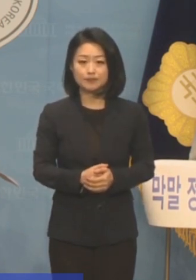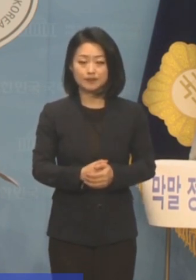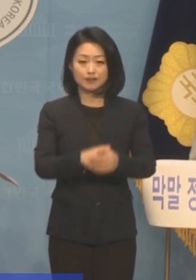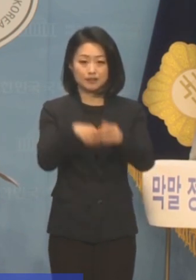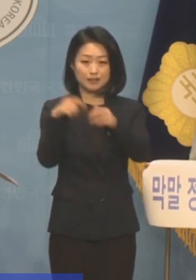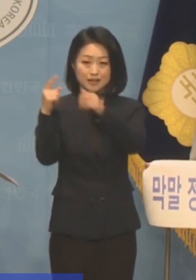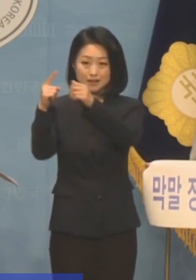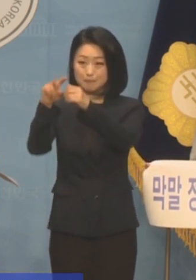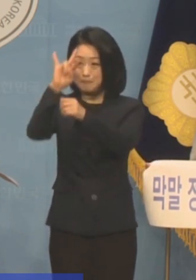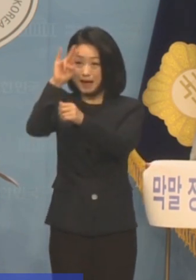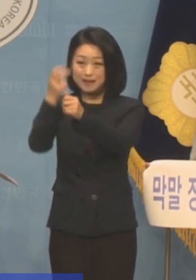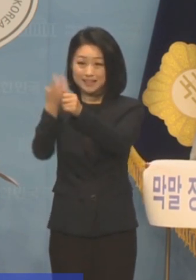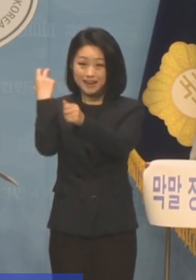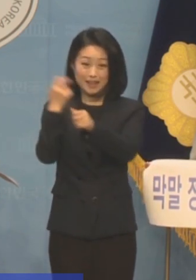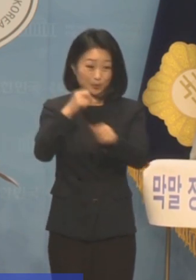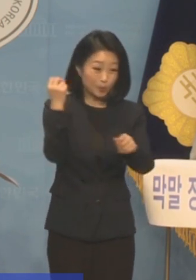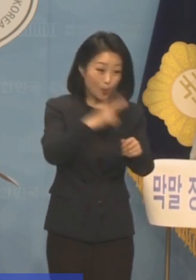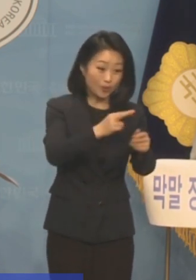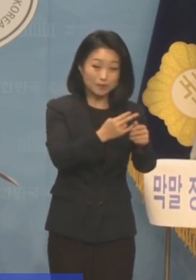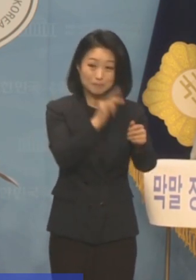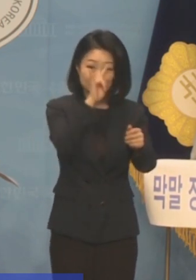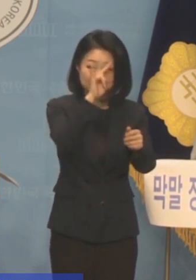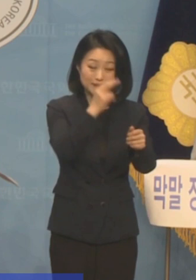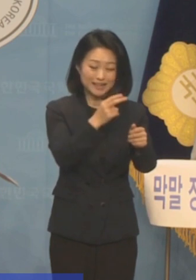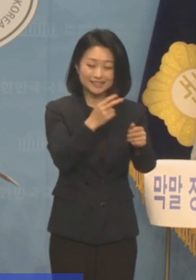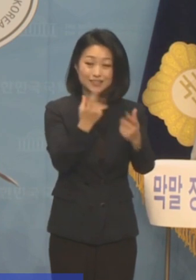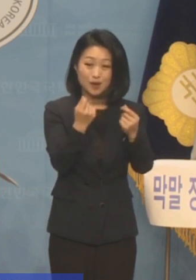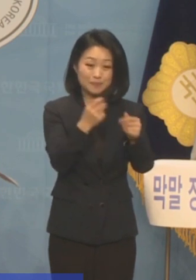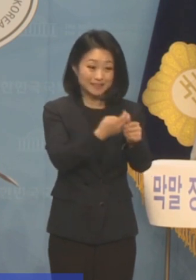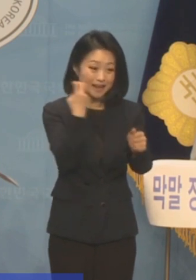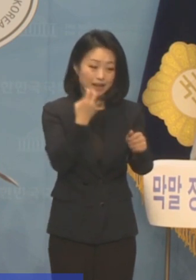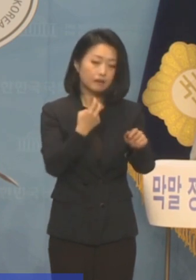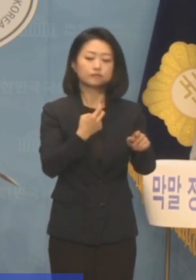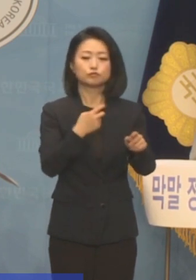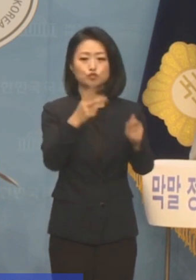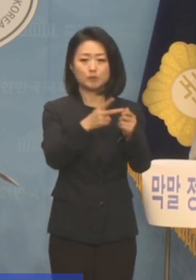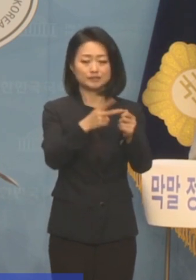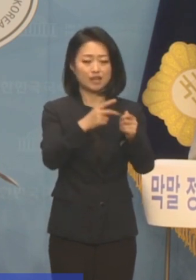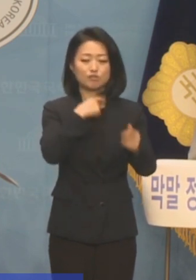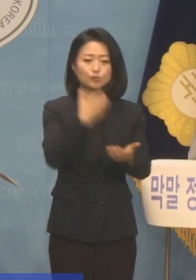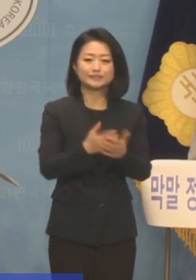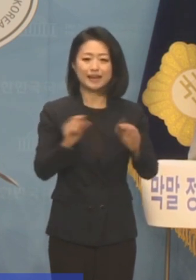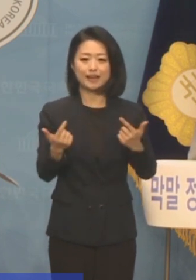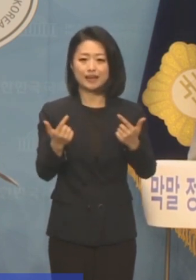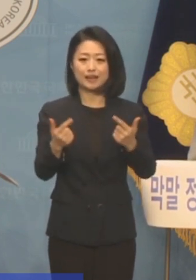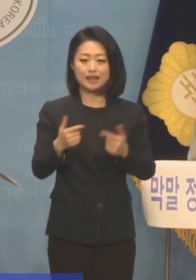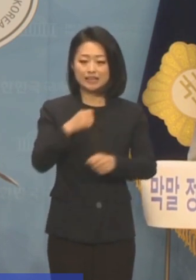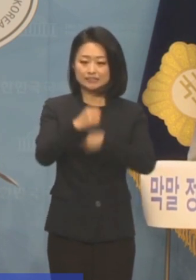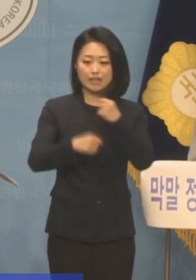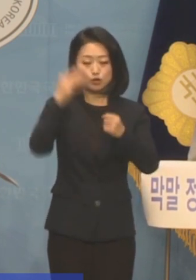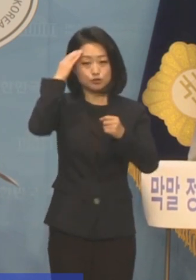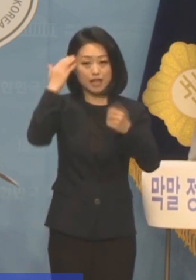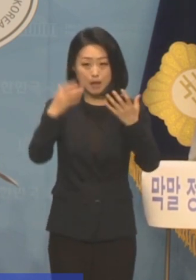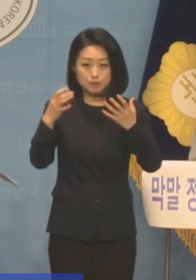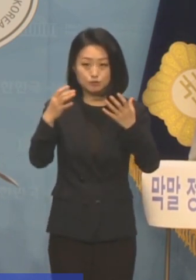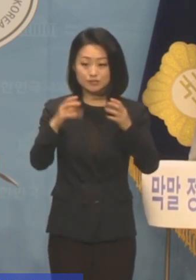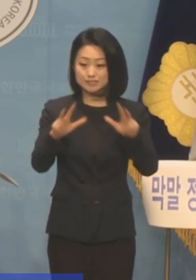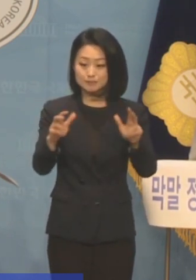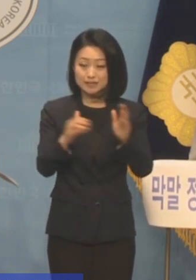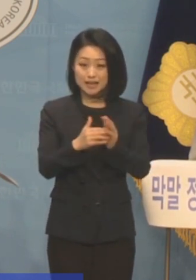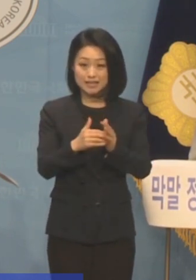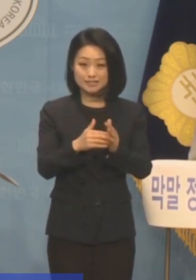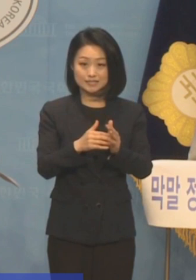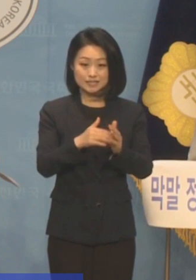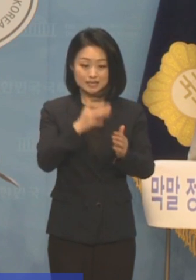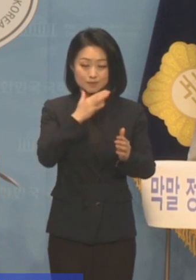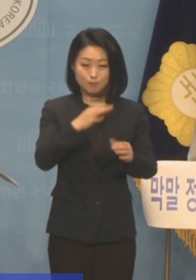탄핵에 속는 것은 바보인 것이기 때문입니다 자유대한민국을 지키고자 하는 국민은 그동안 나타난 부조리한 것들에 대하여